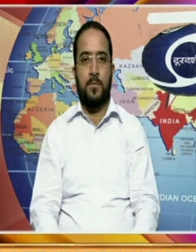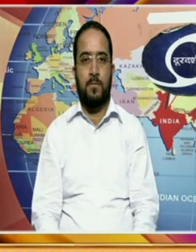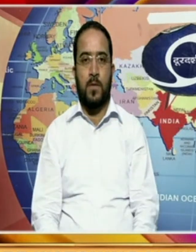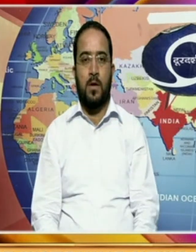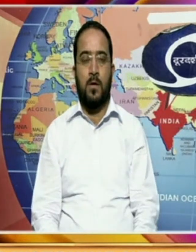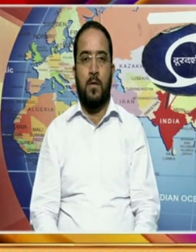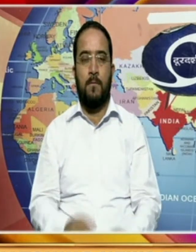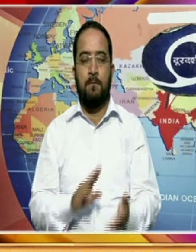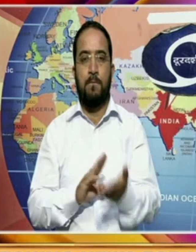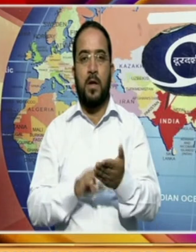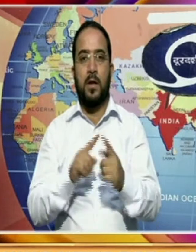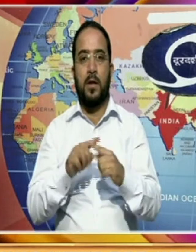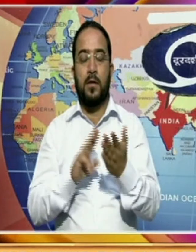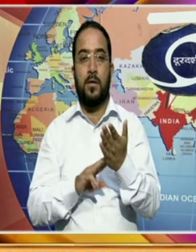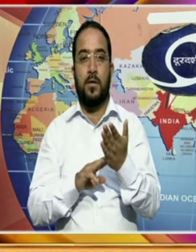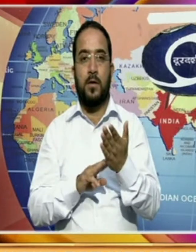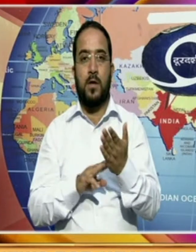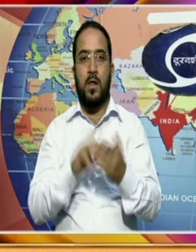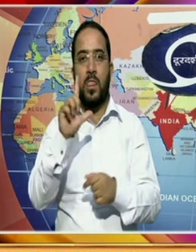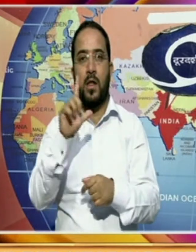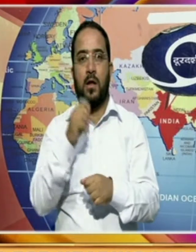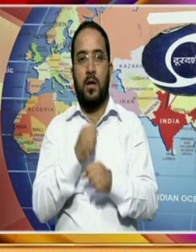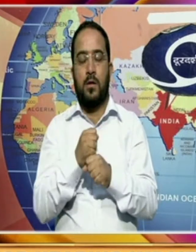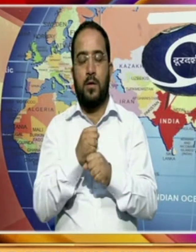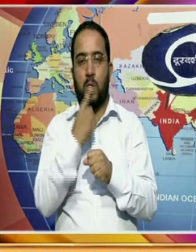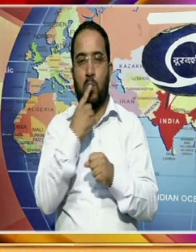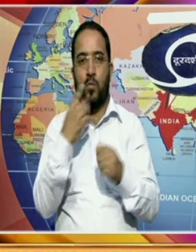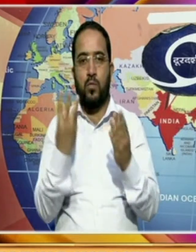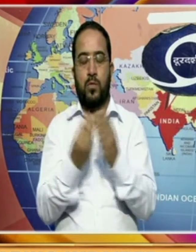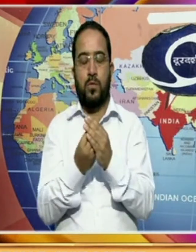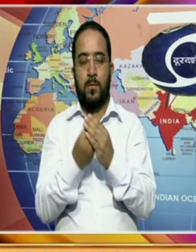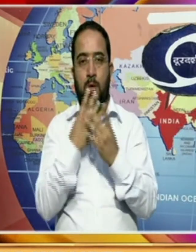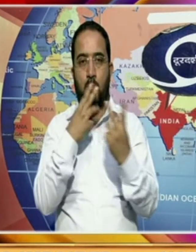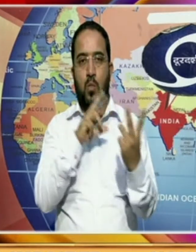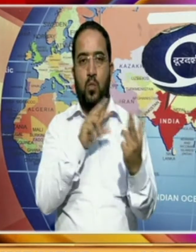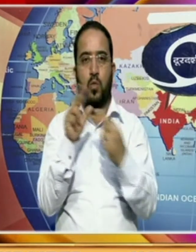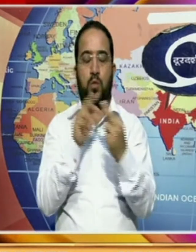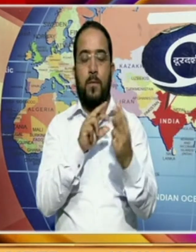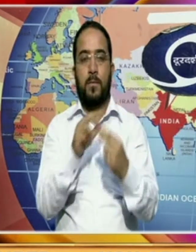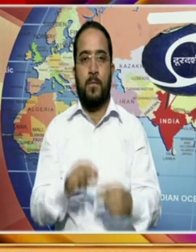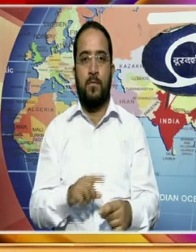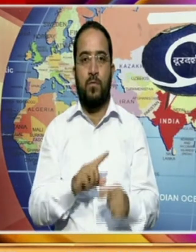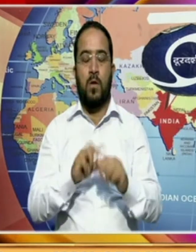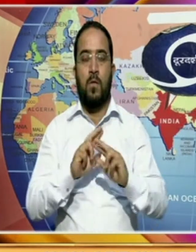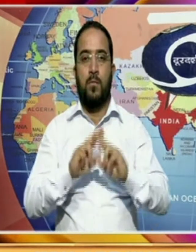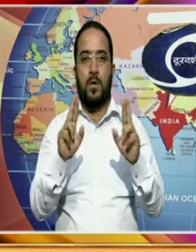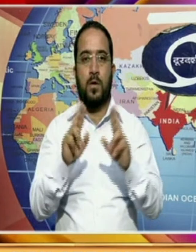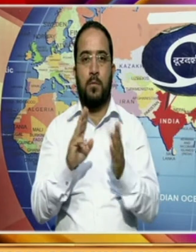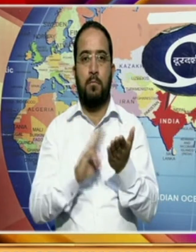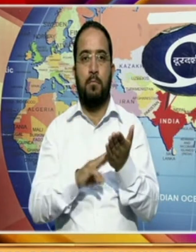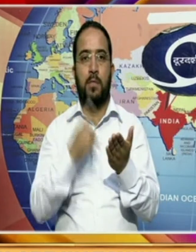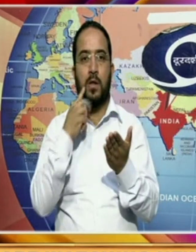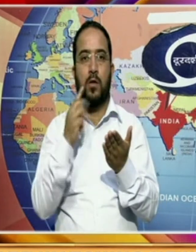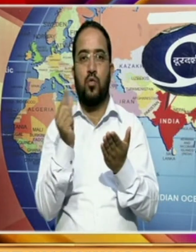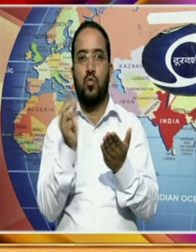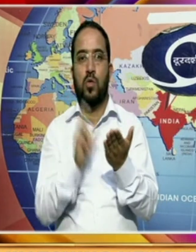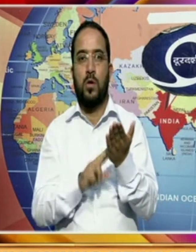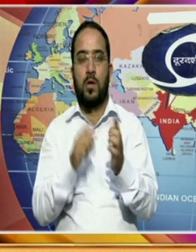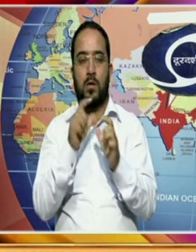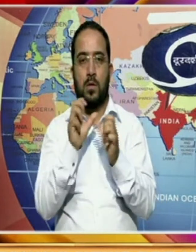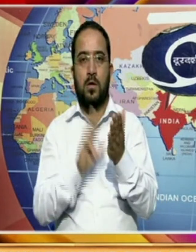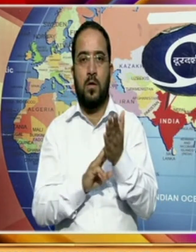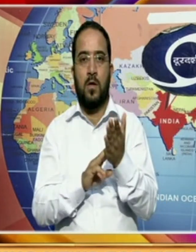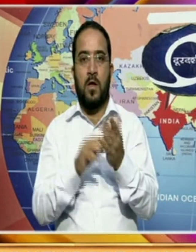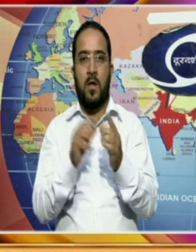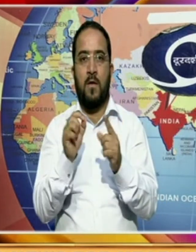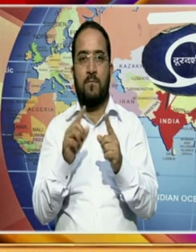वजीर ममलिकत और एलजी मनोज सिन्हा ने किया। इफ्तिताही रस्म में मरकजी वजीर वर्चुअल मोड